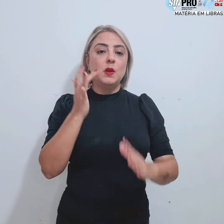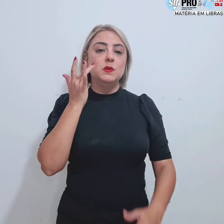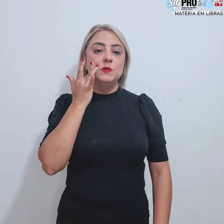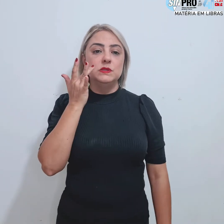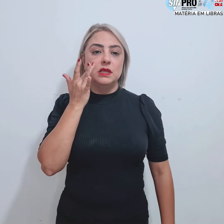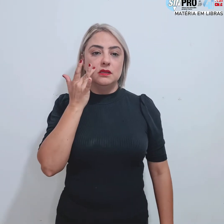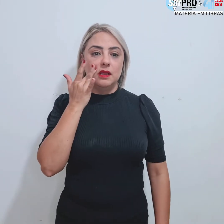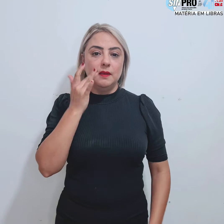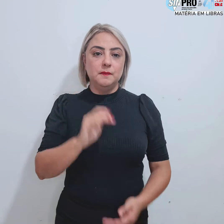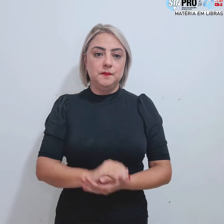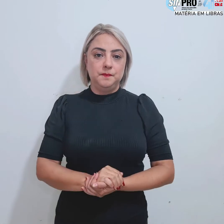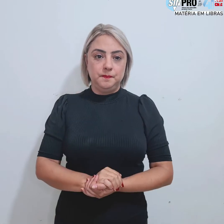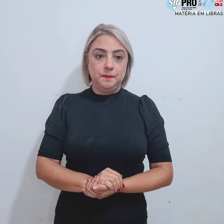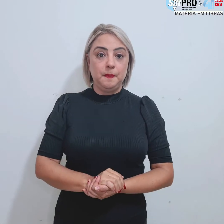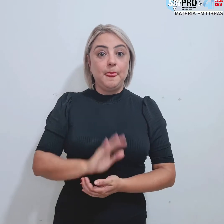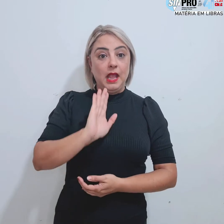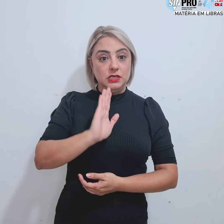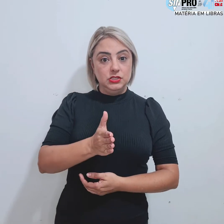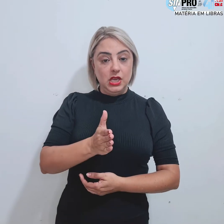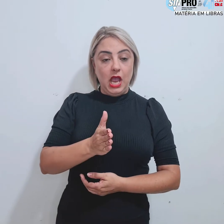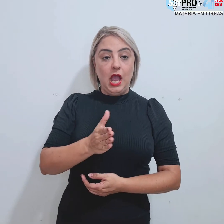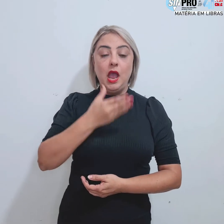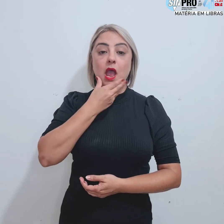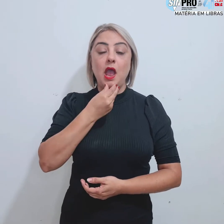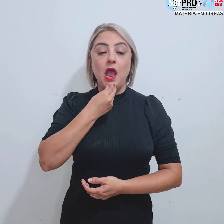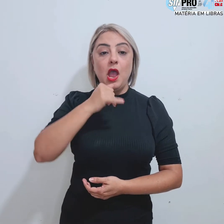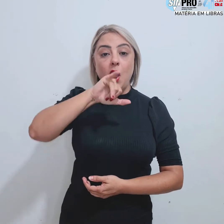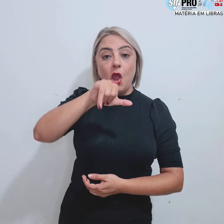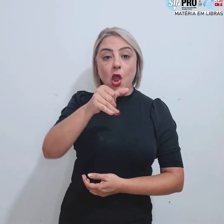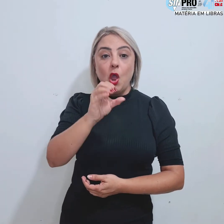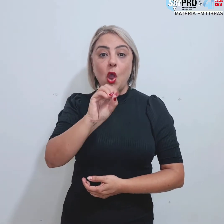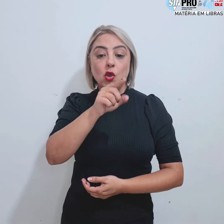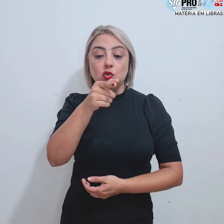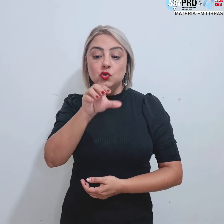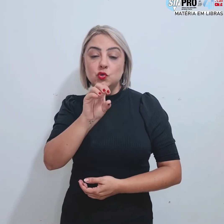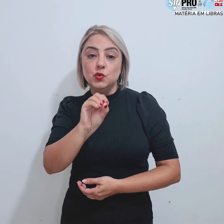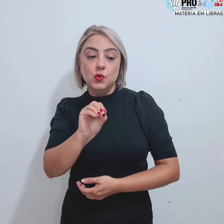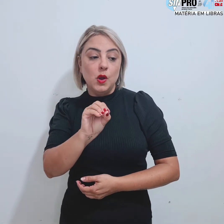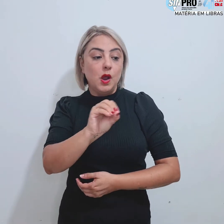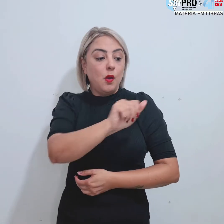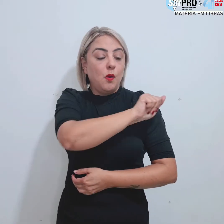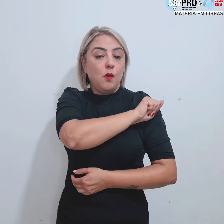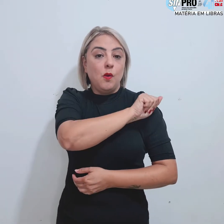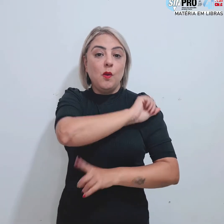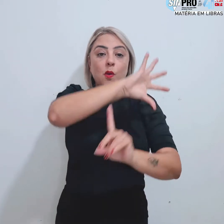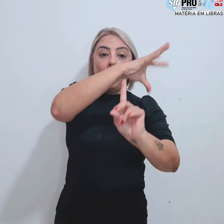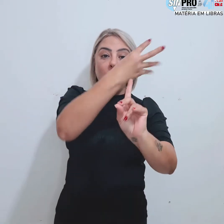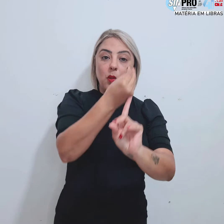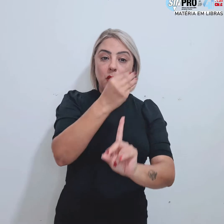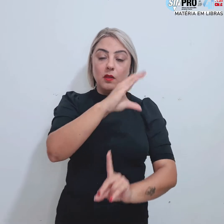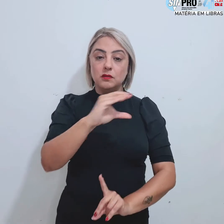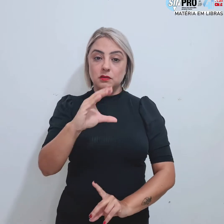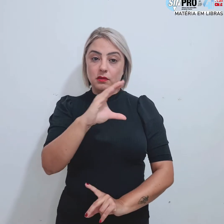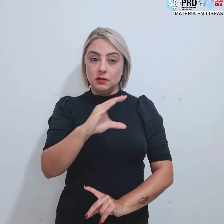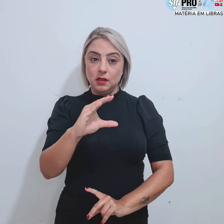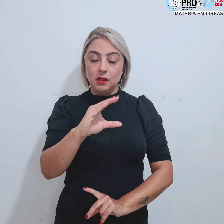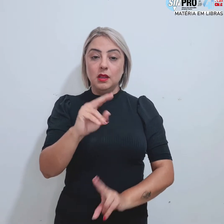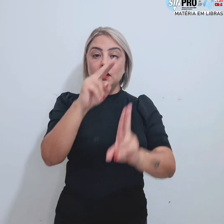Já João Moura, estudante de Artes e Ciências da Universidade de